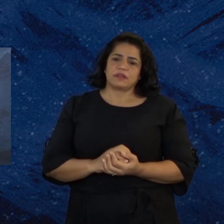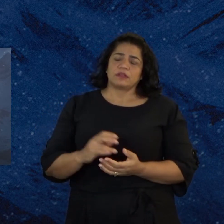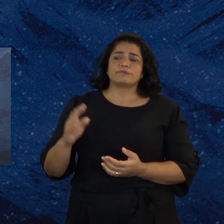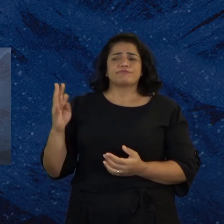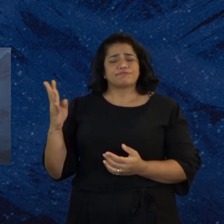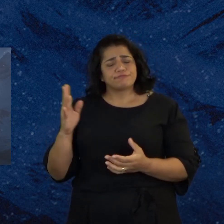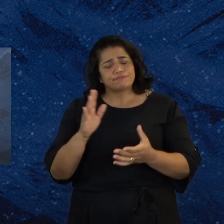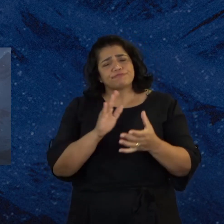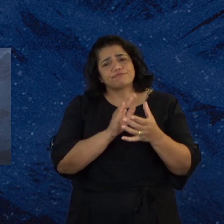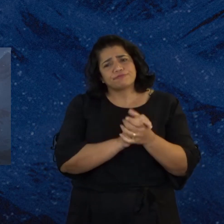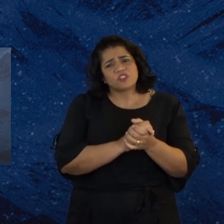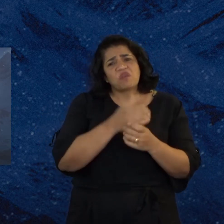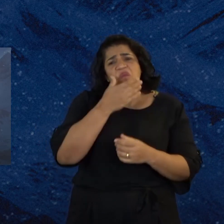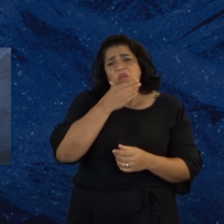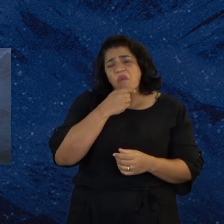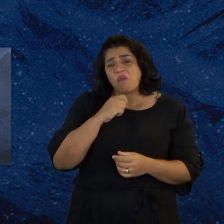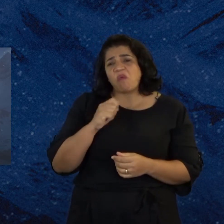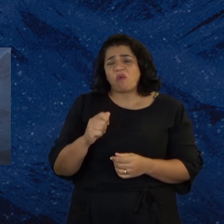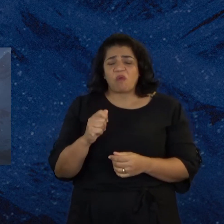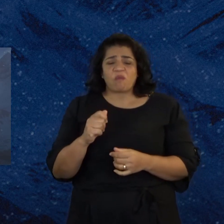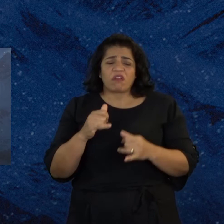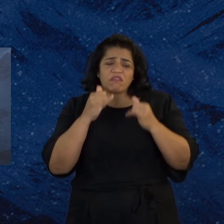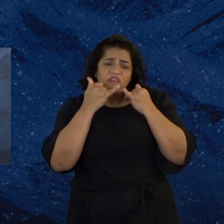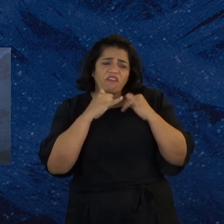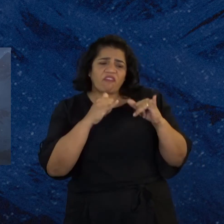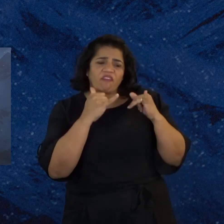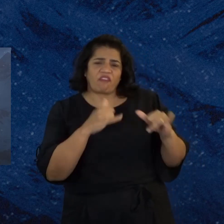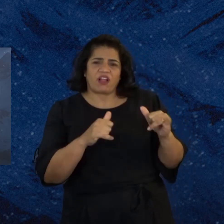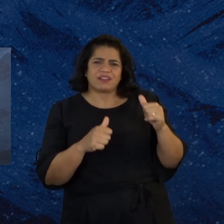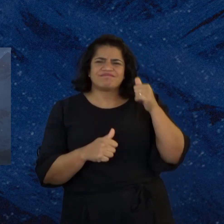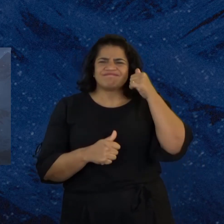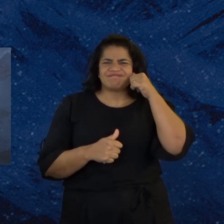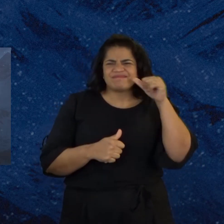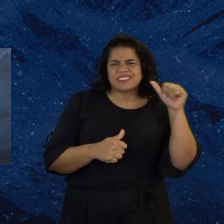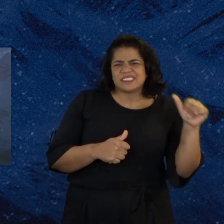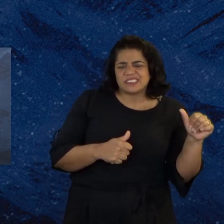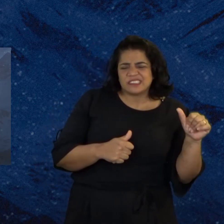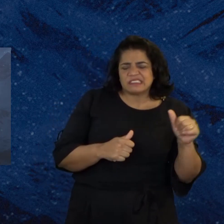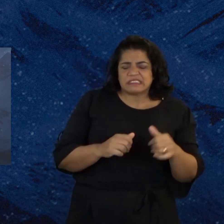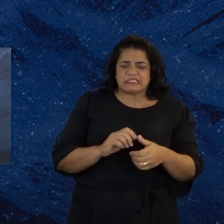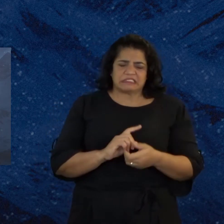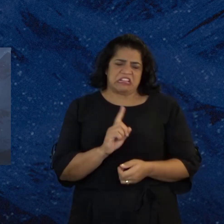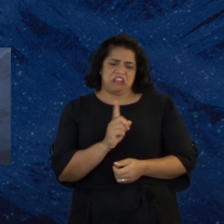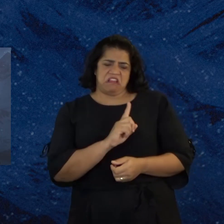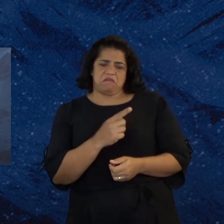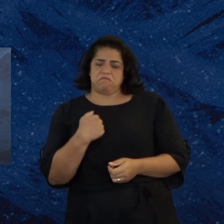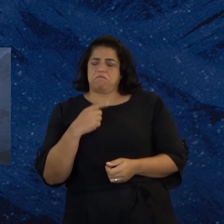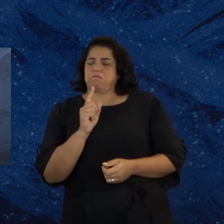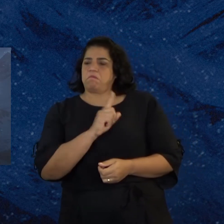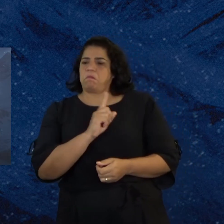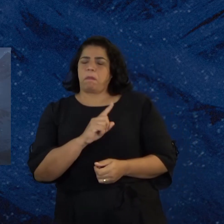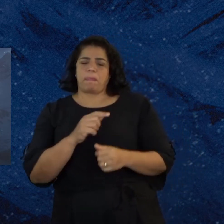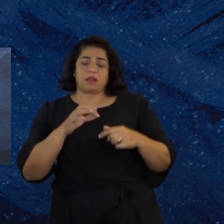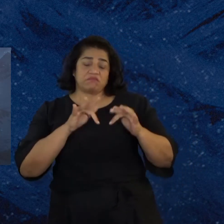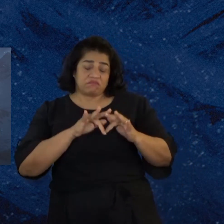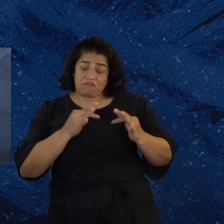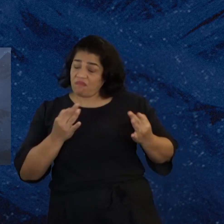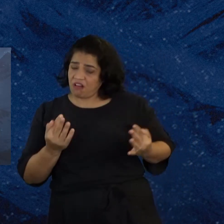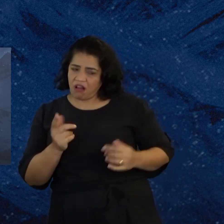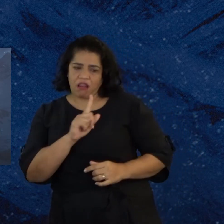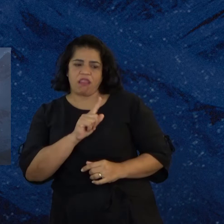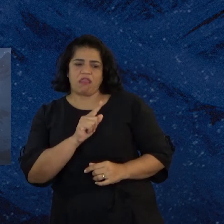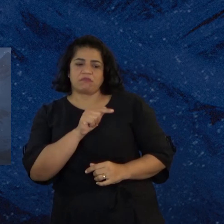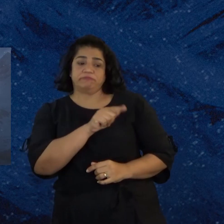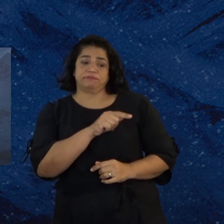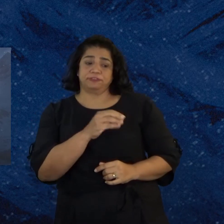outro. O homem fala, não, se eu me humilhar, né, vão aproveitar de mim. A esposa fala para o marido também, pensa da